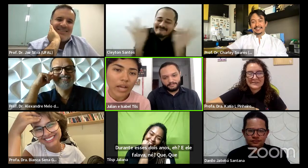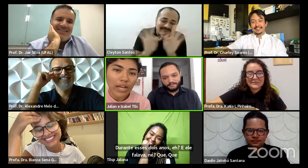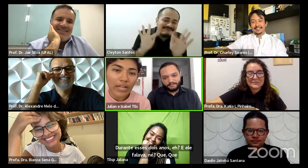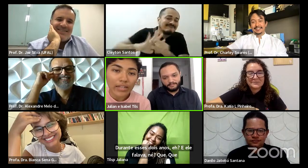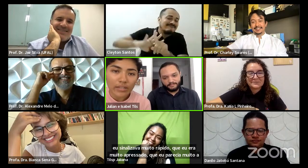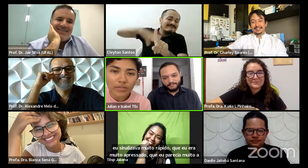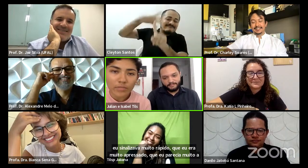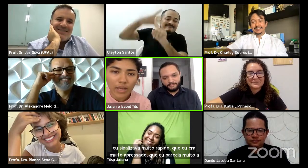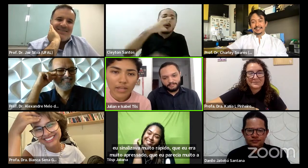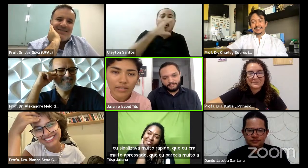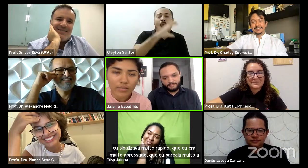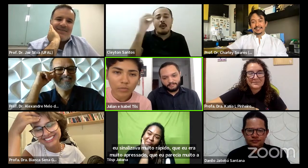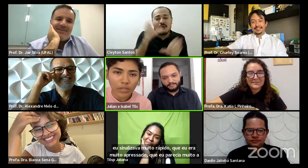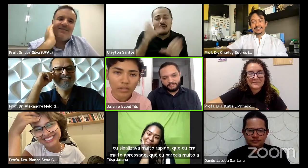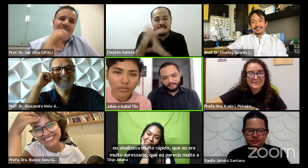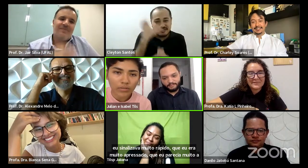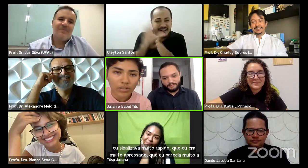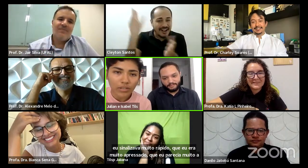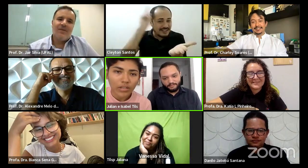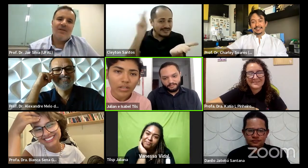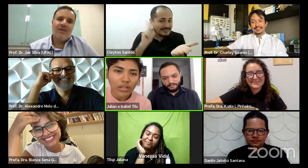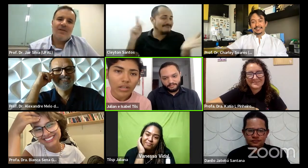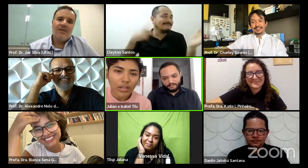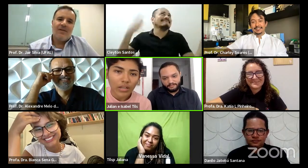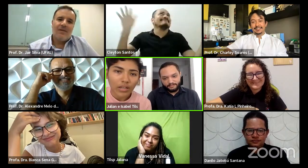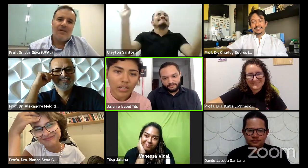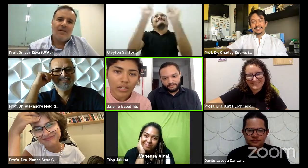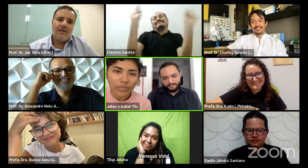E eu agradeço demais esse momento.